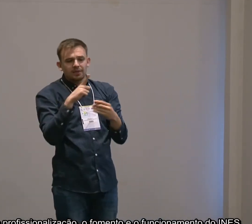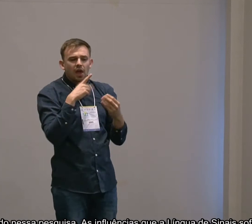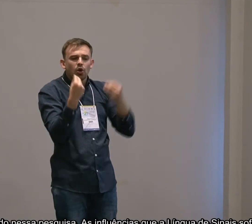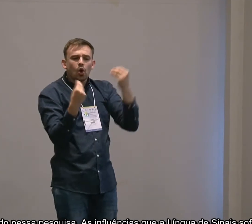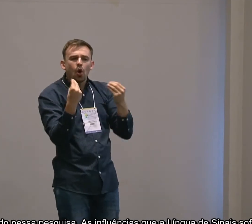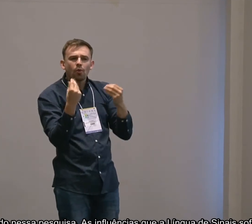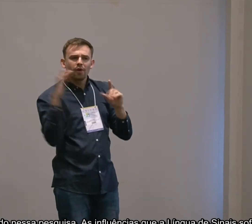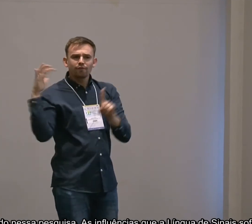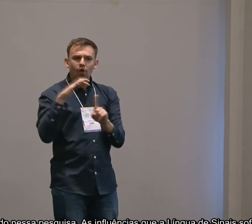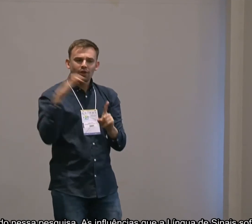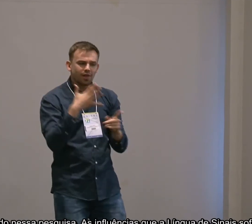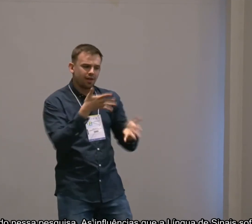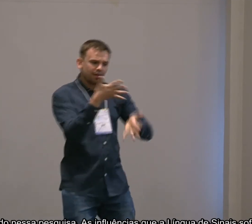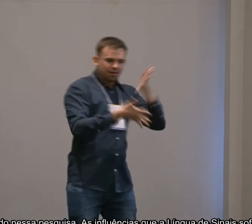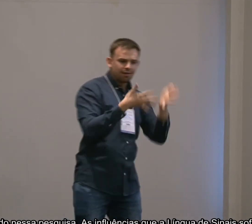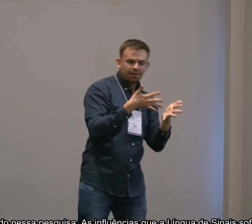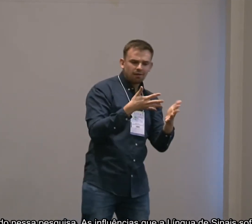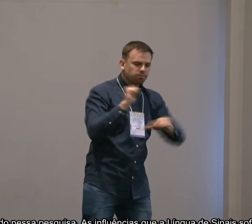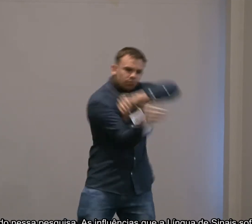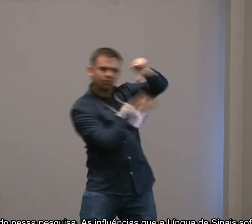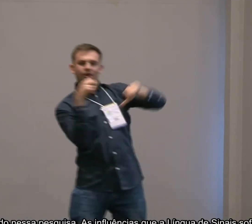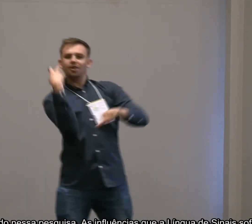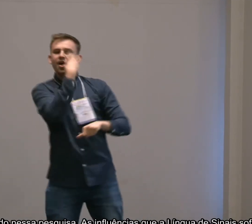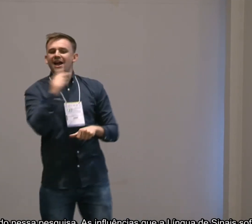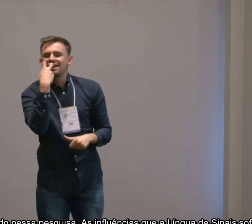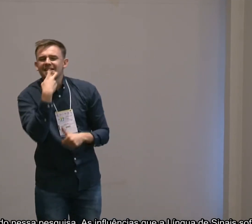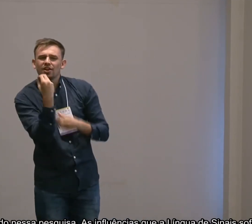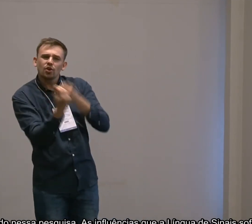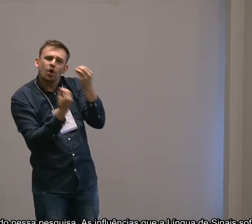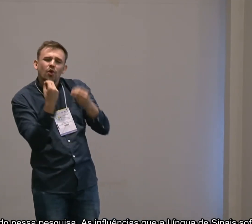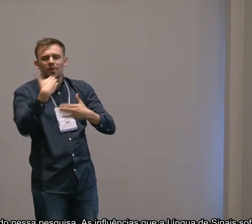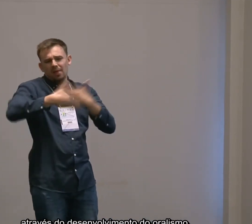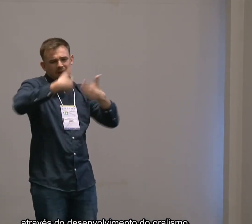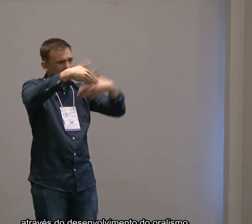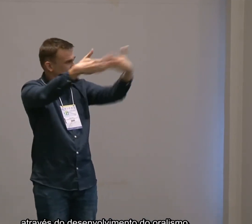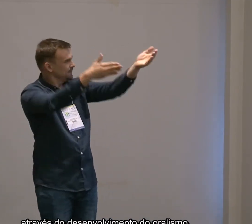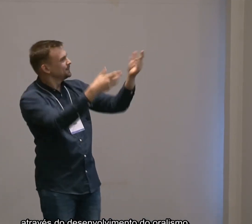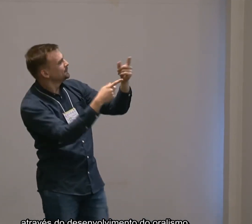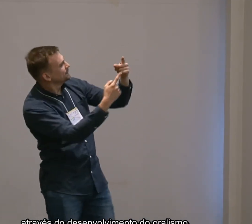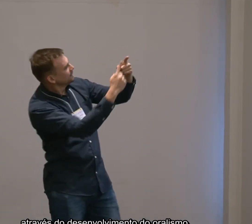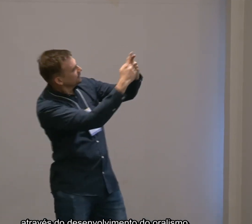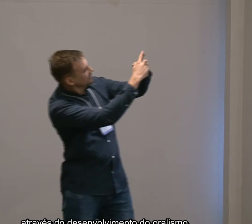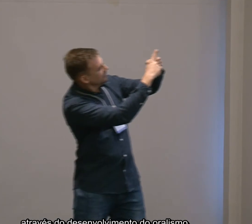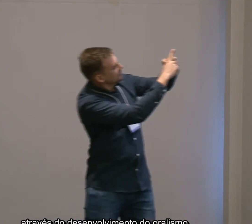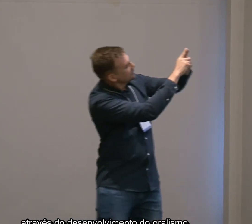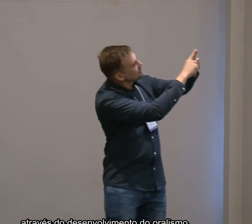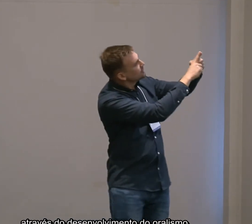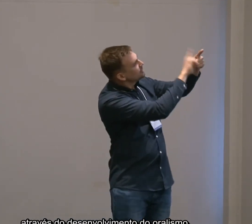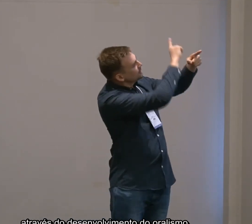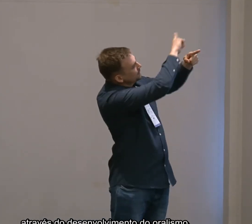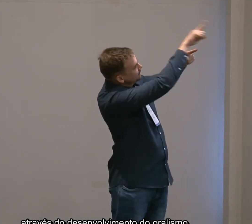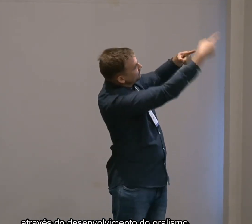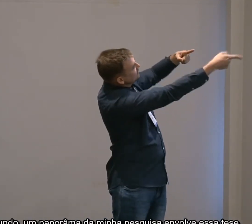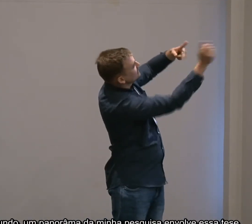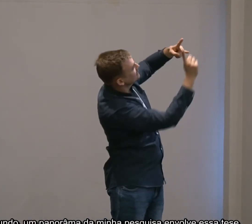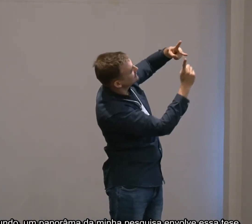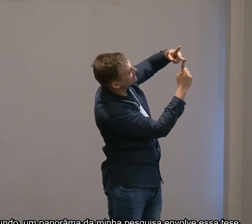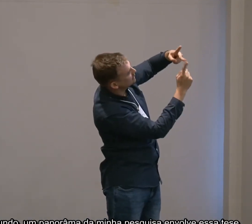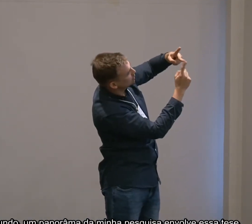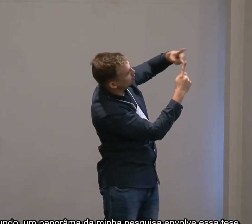Surdos é desenvolvido nessa pesquisa as influências que a língua de sinal sofreu através do desenvolvimento do oralismo o segundo